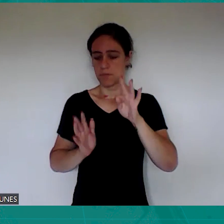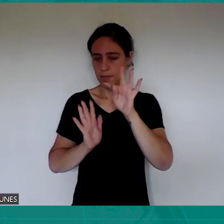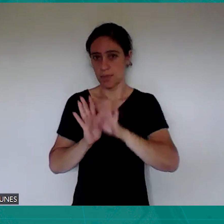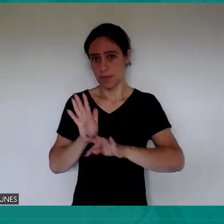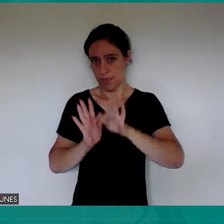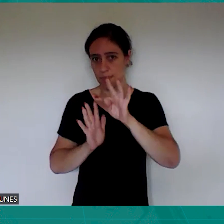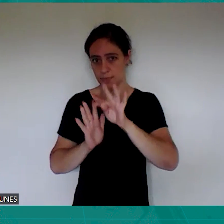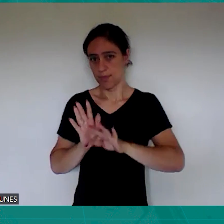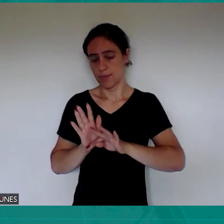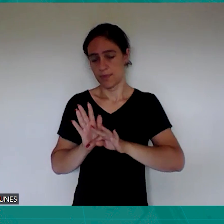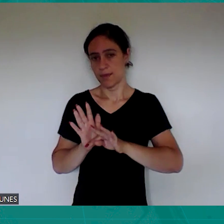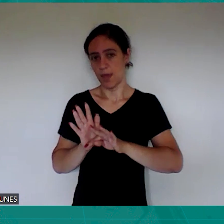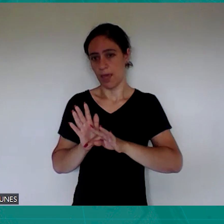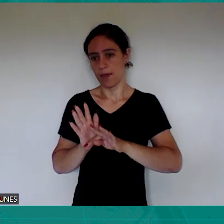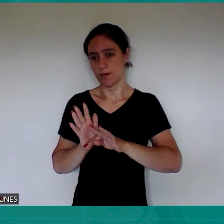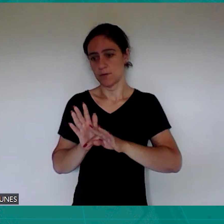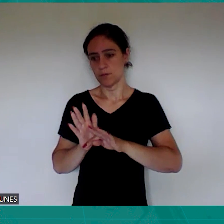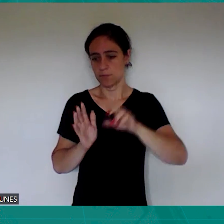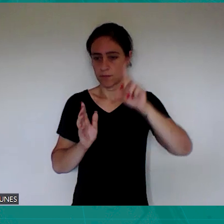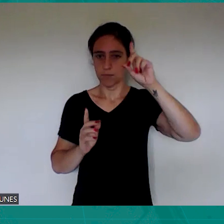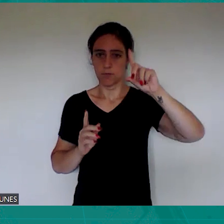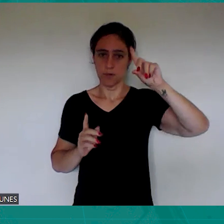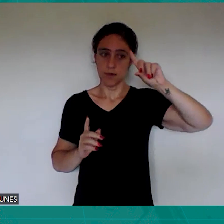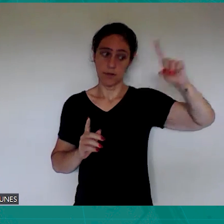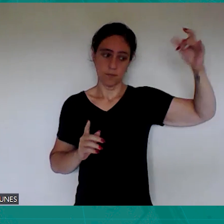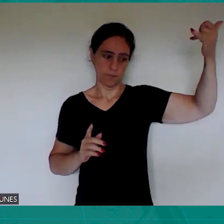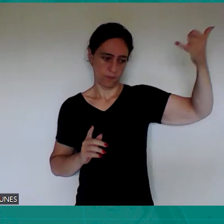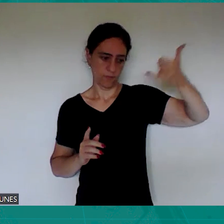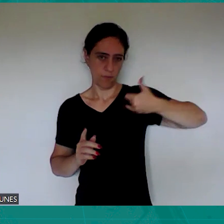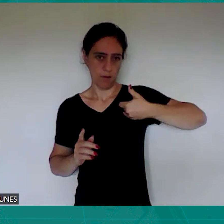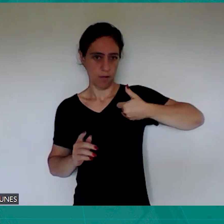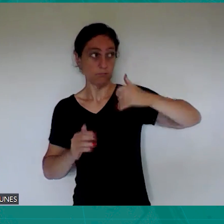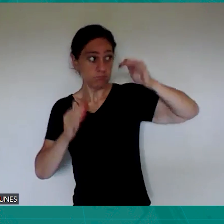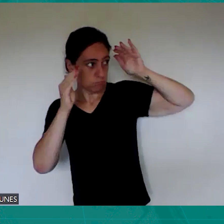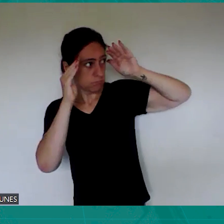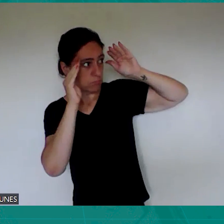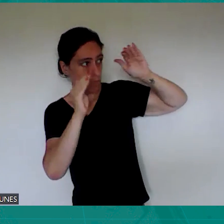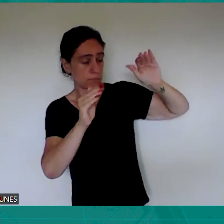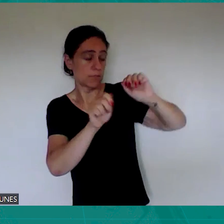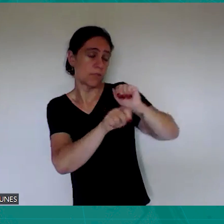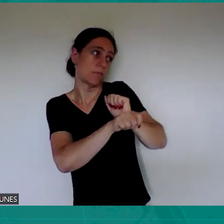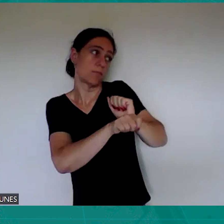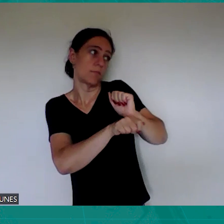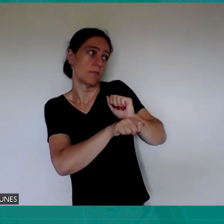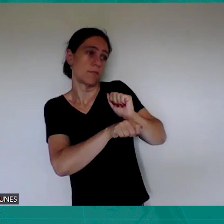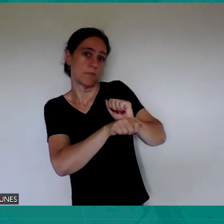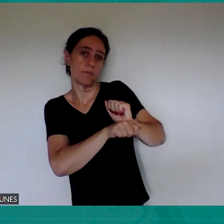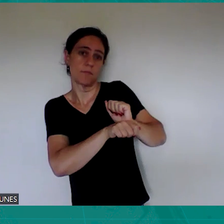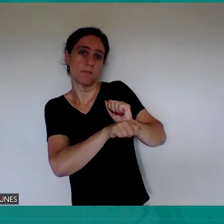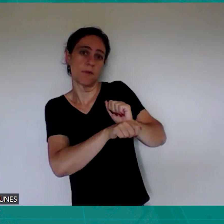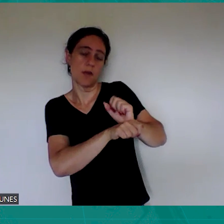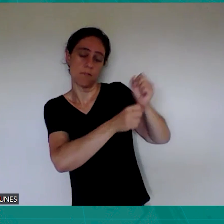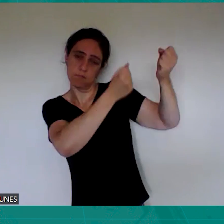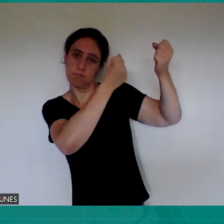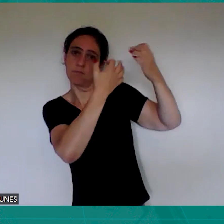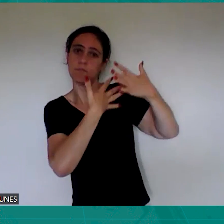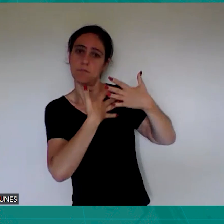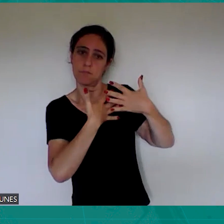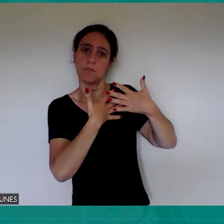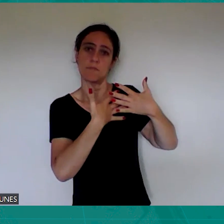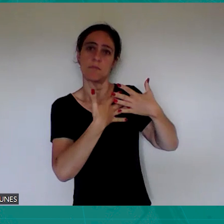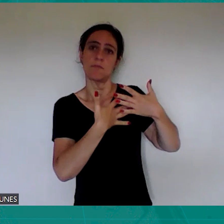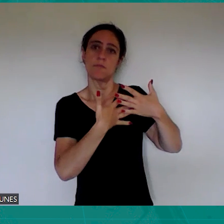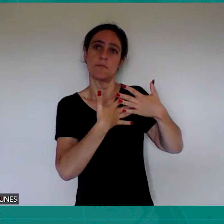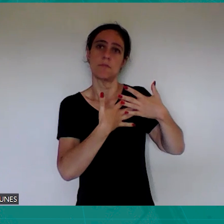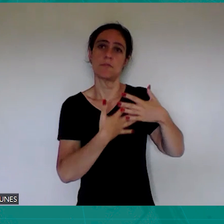a direção que o Espírito me deu, certo? E eu espero no Senhor me dar alguma revelação, alguma indicação, não é